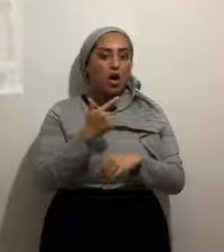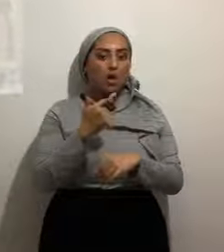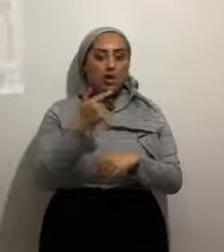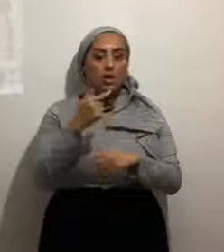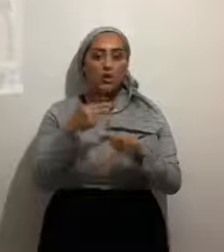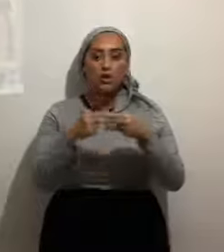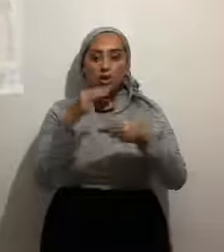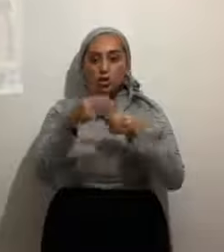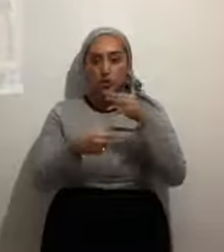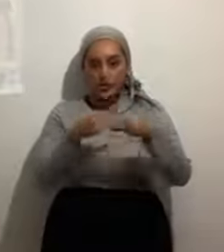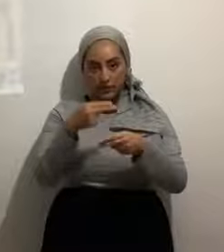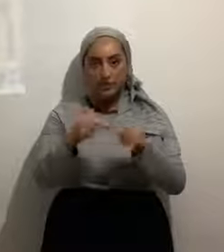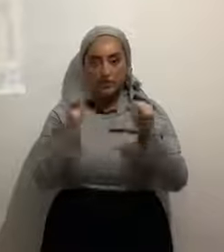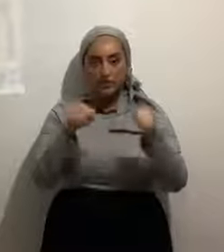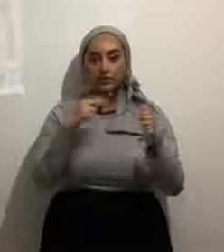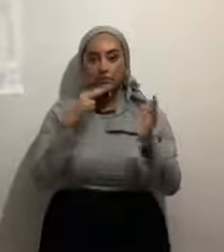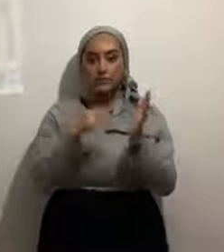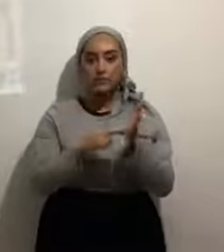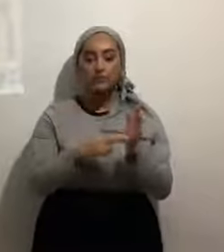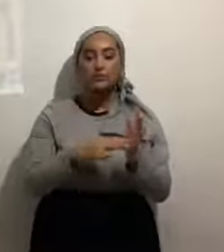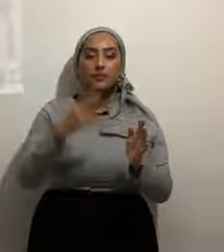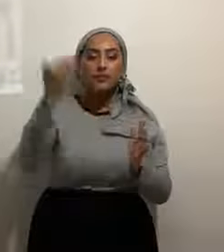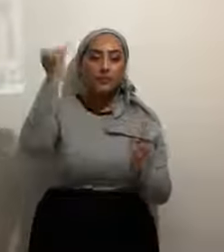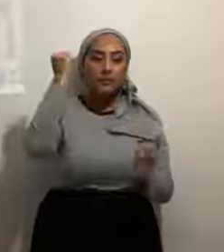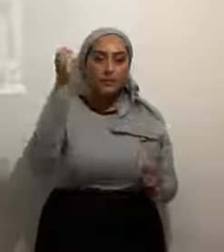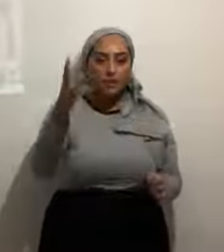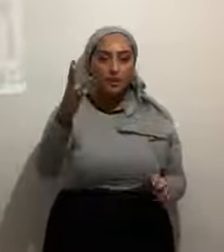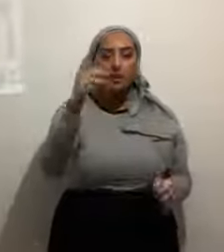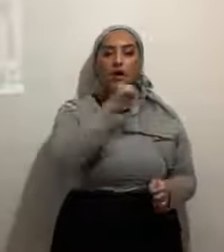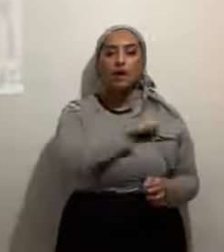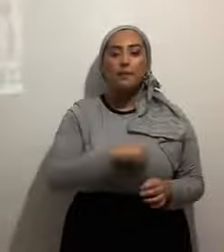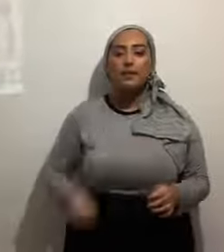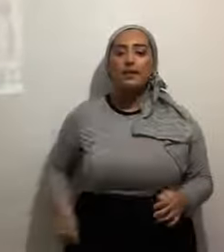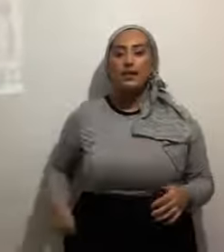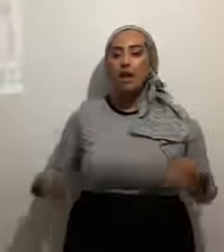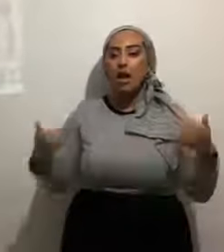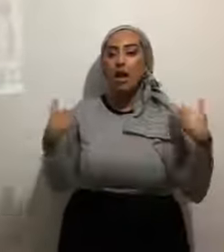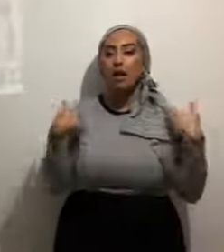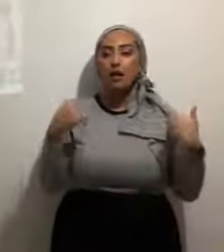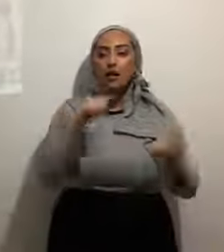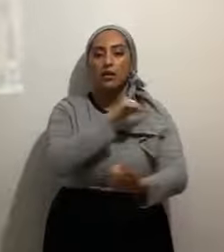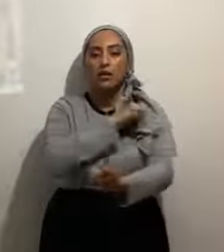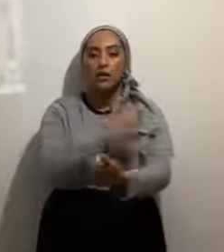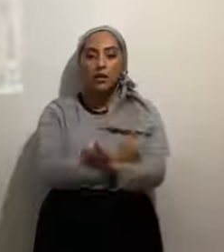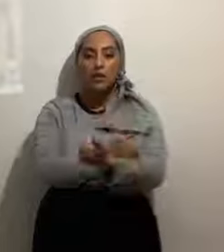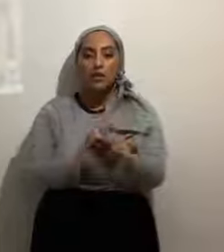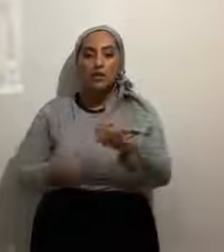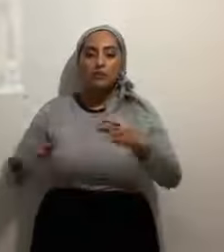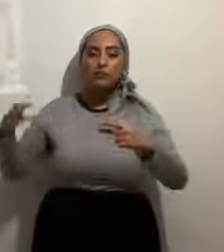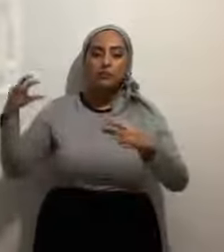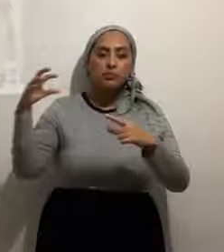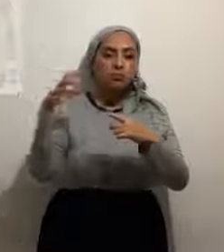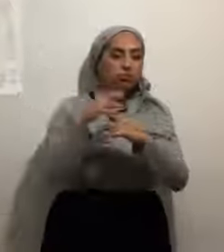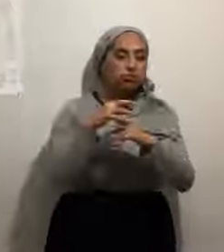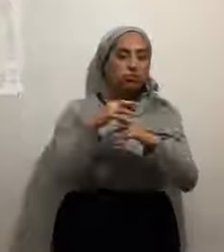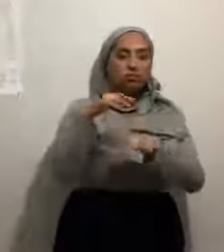anota esa frase. Yahshua HaMashiach tiene autoridad suprema sobre todo el